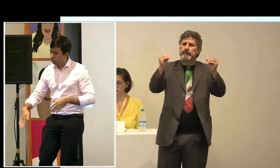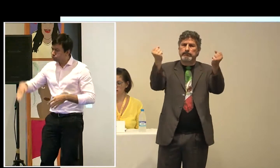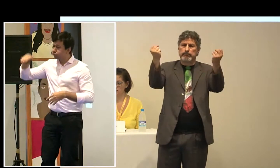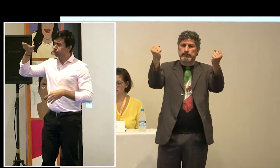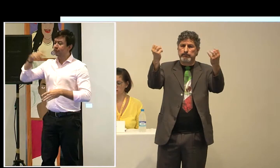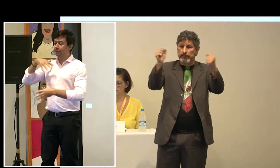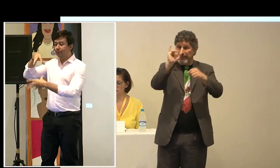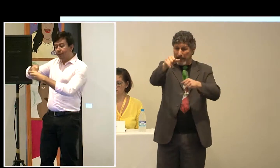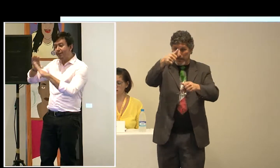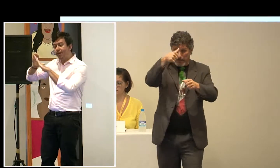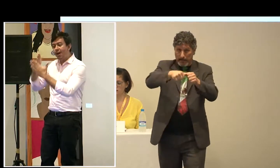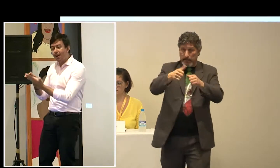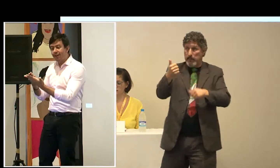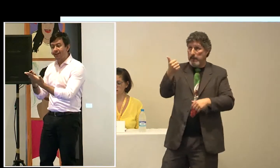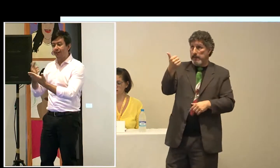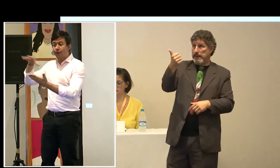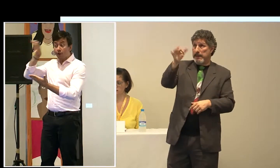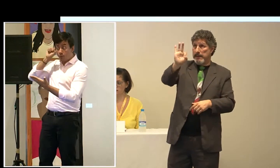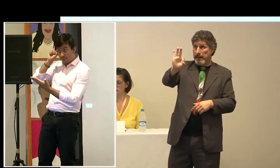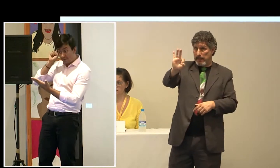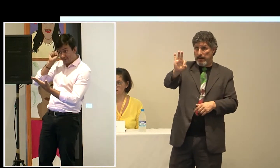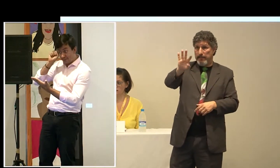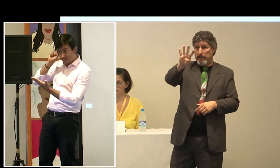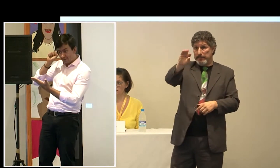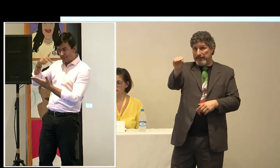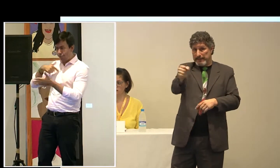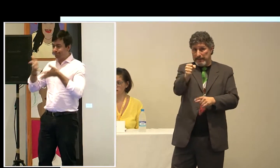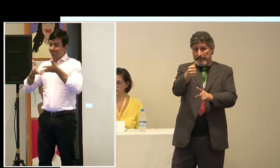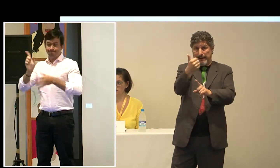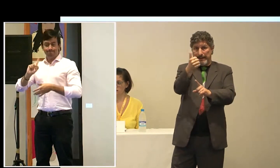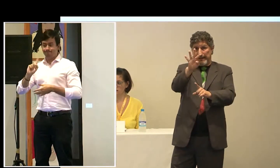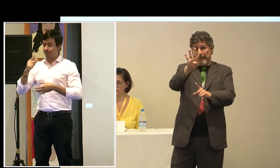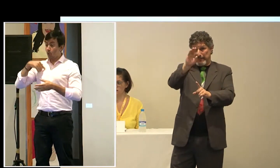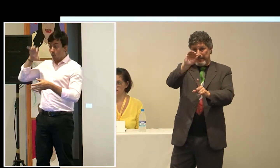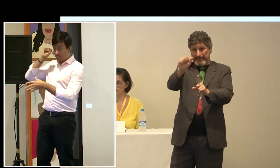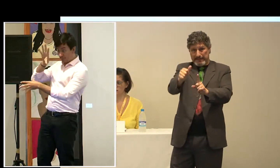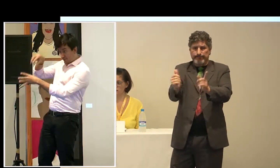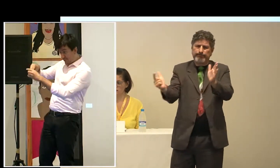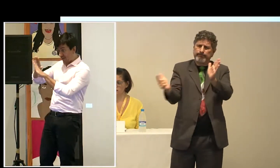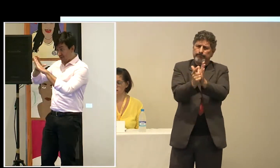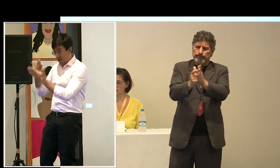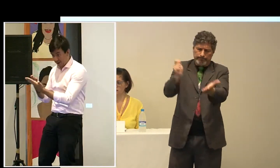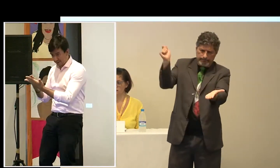As fotos do lado direito mostram um pouco da cidade de onde eu nasci.